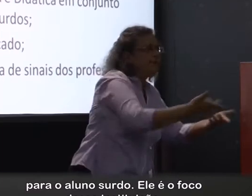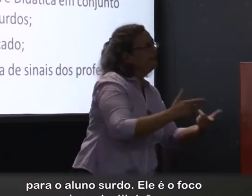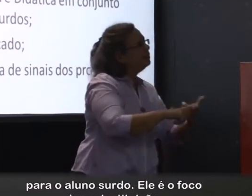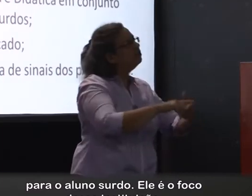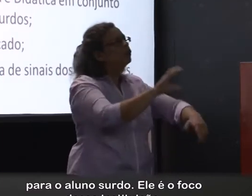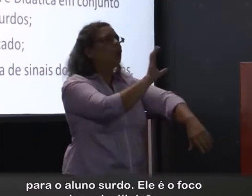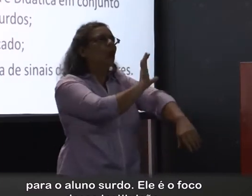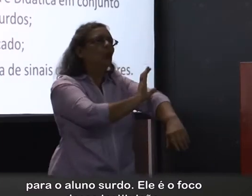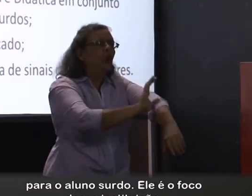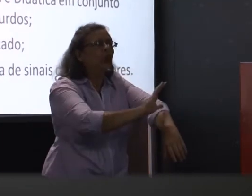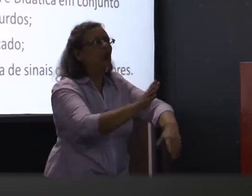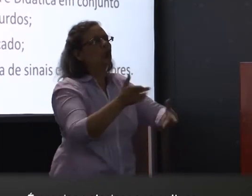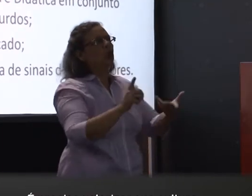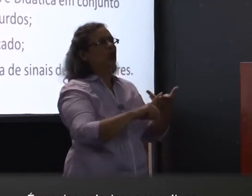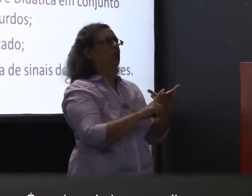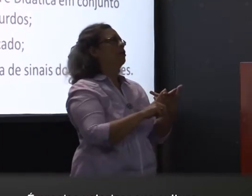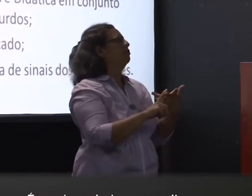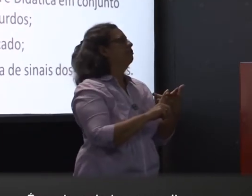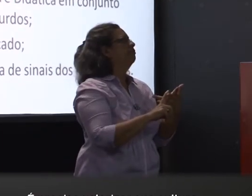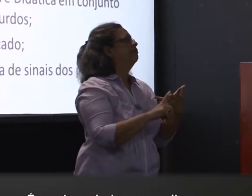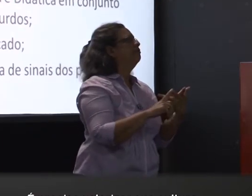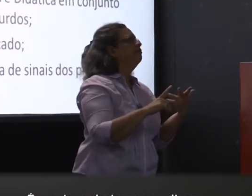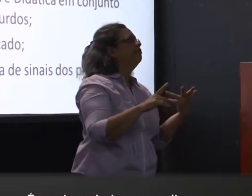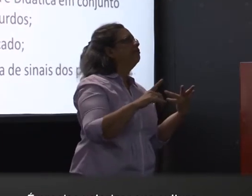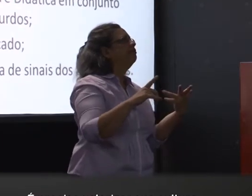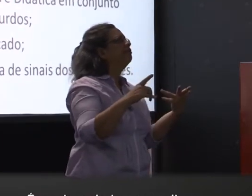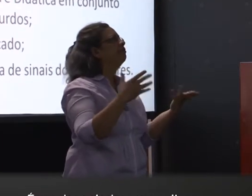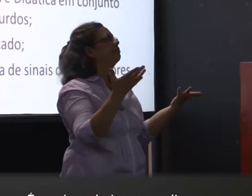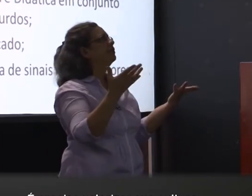dessa escola. Né? É preciso valorizar a sua cultura.